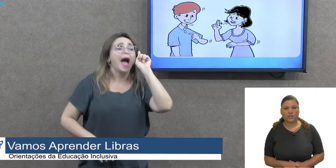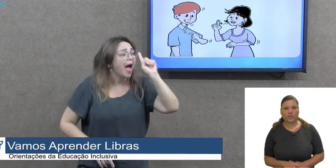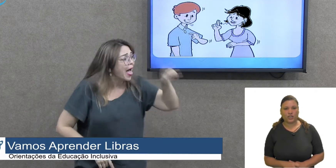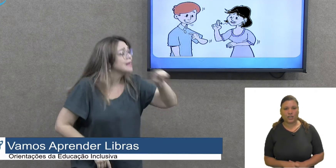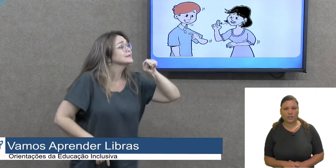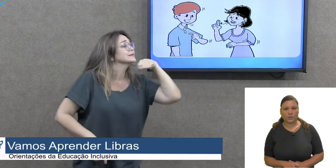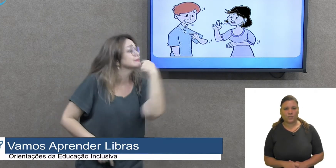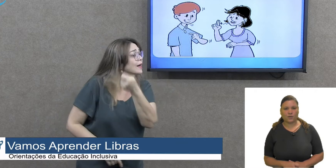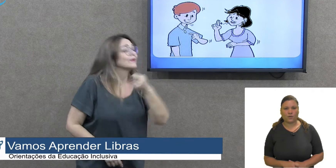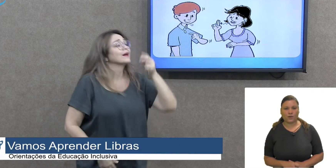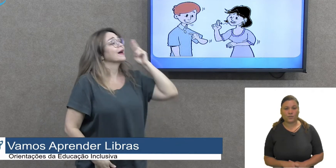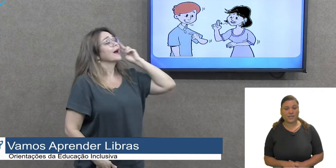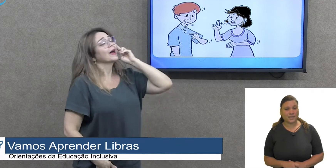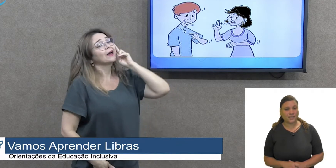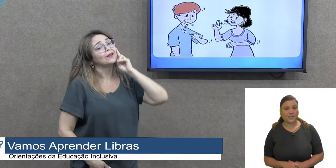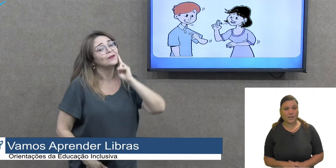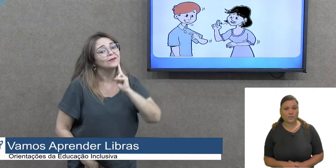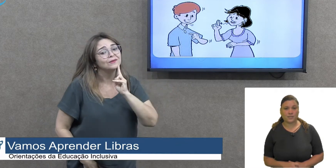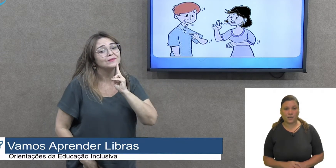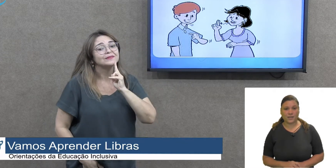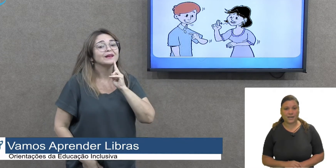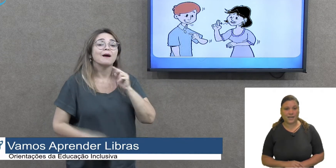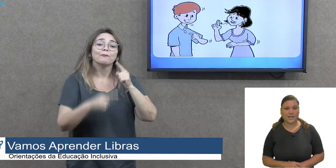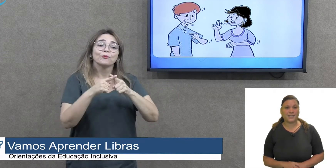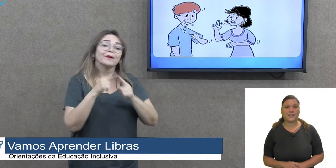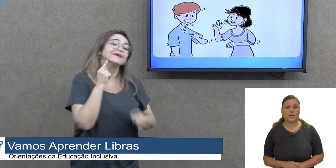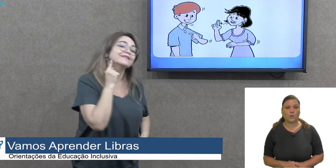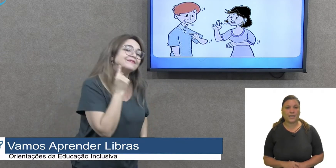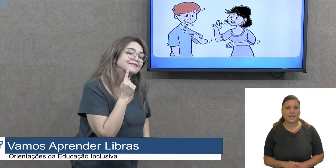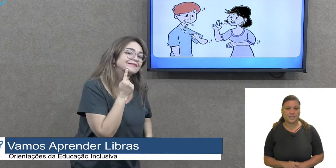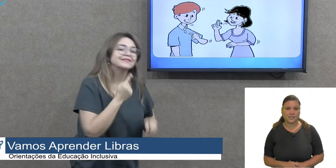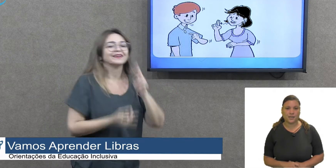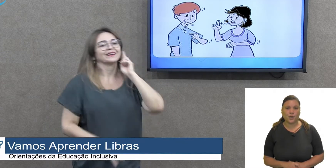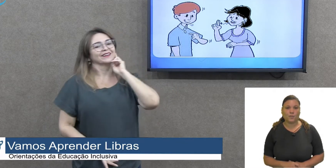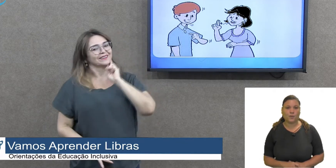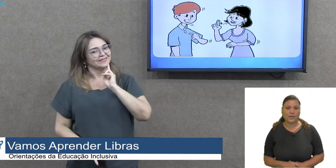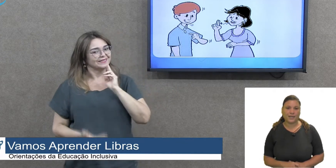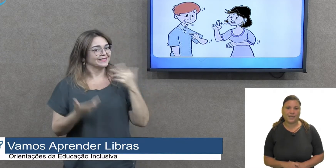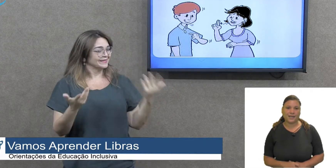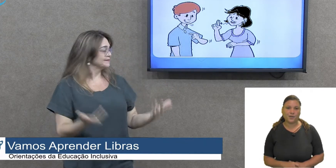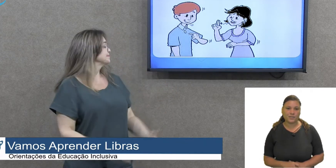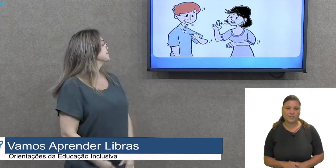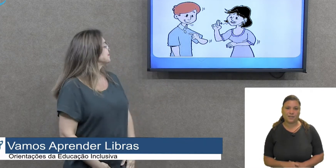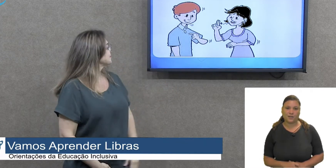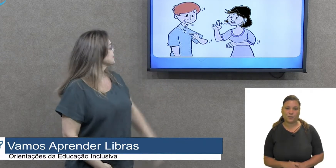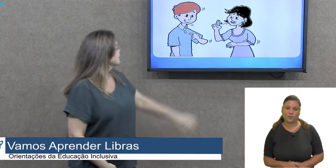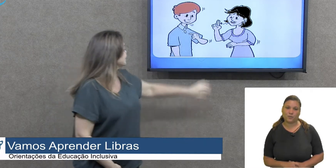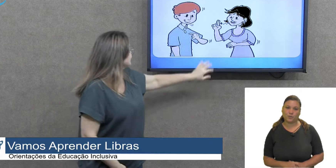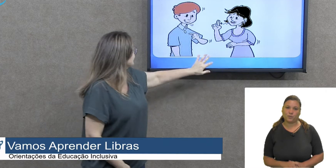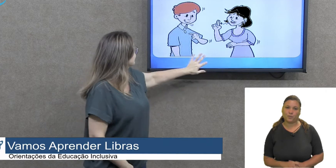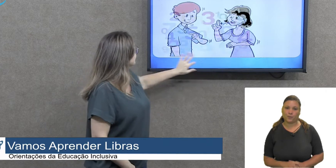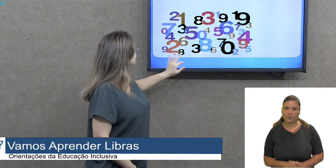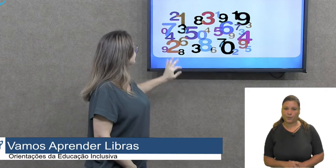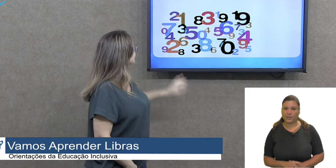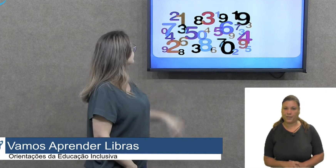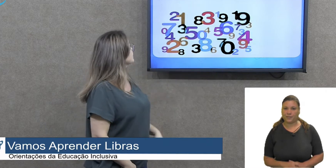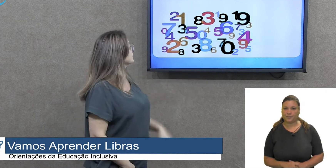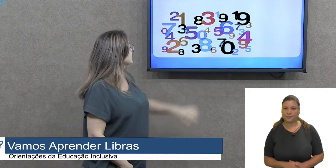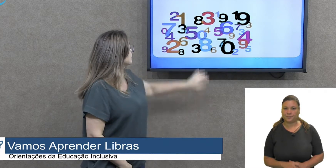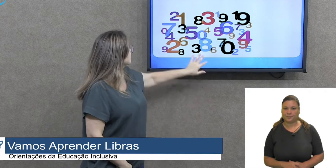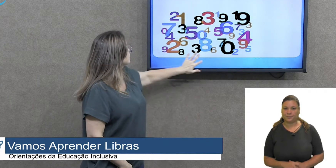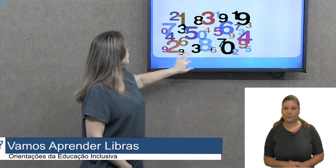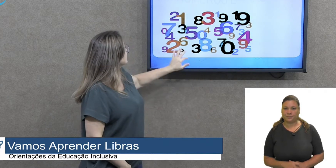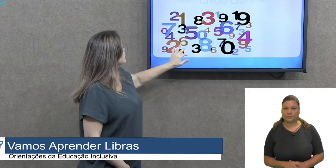menina baixinha que usa óculos? Ah, sei, o sinal dela é esse, é Heloísa. Por quê? É o sinal do surdo próprio